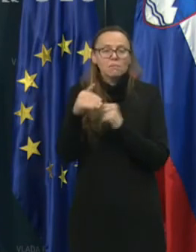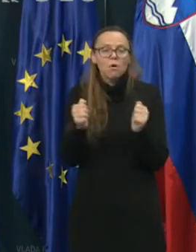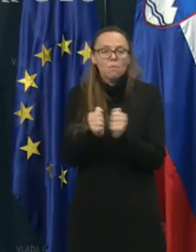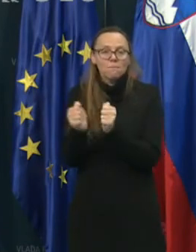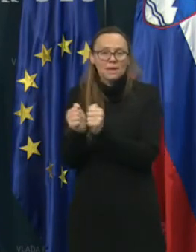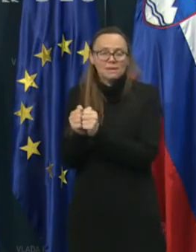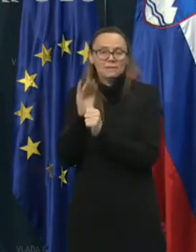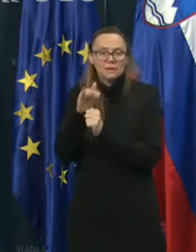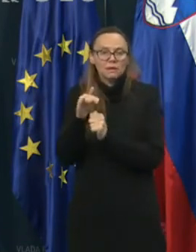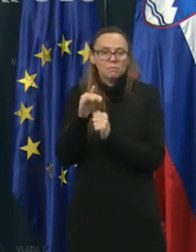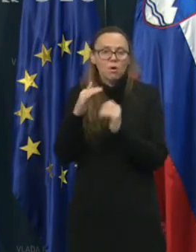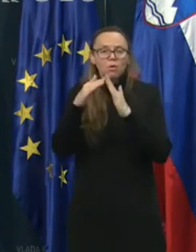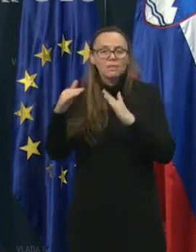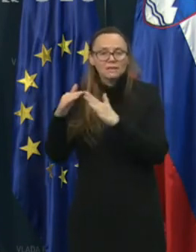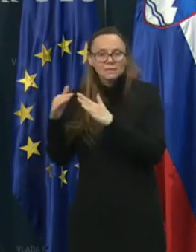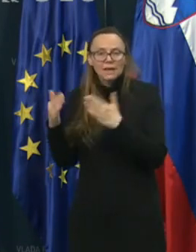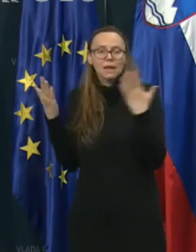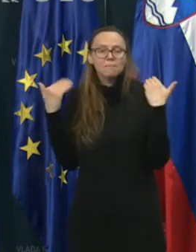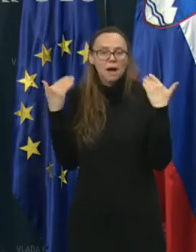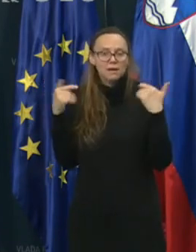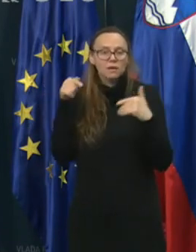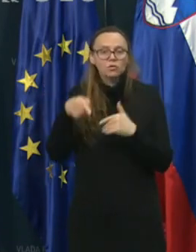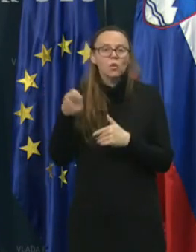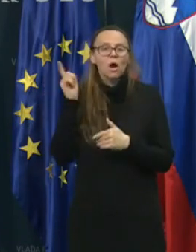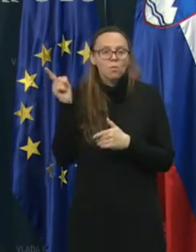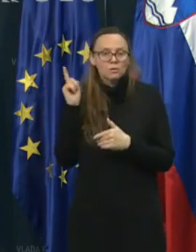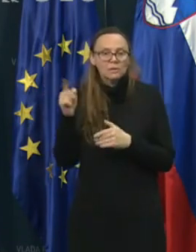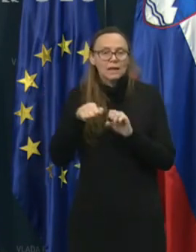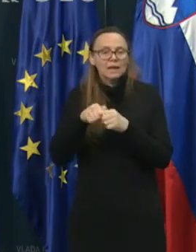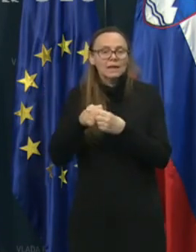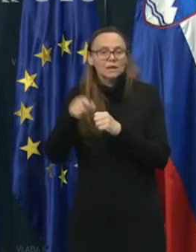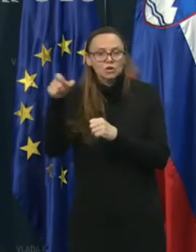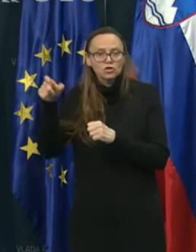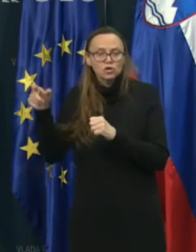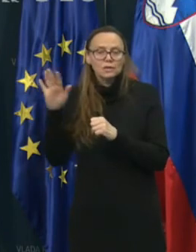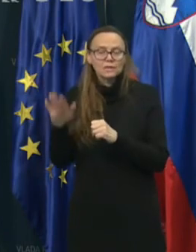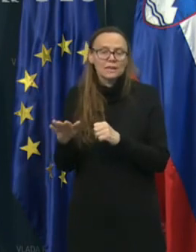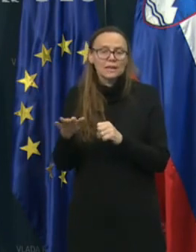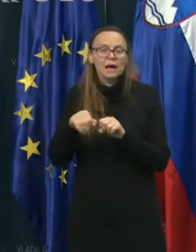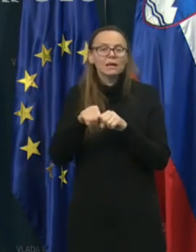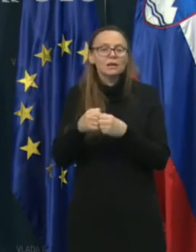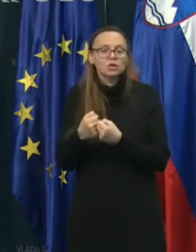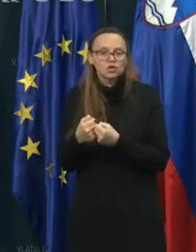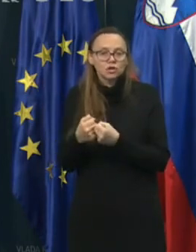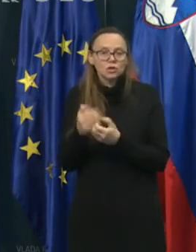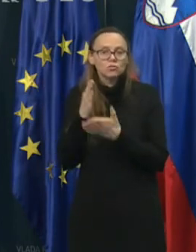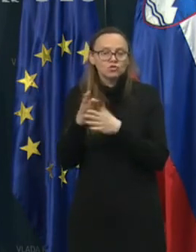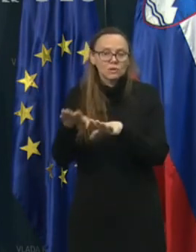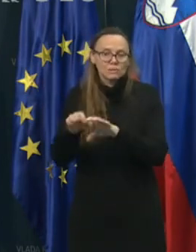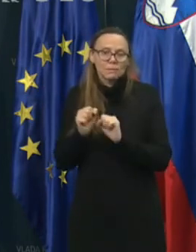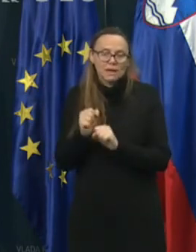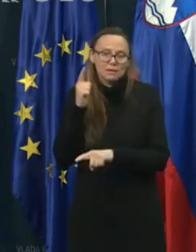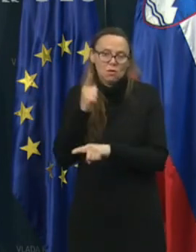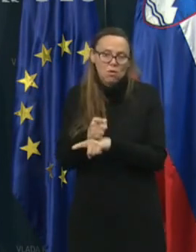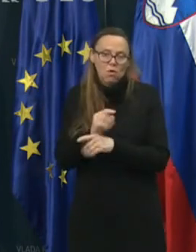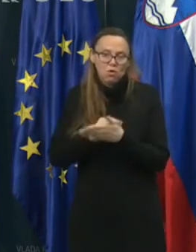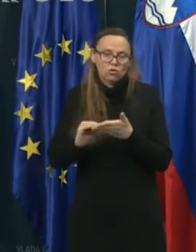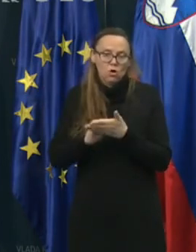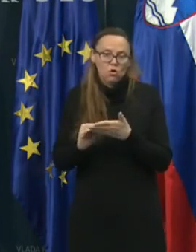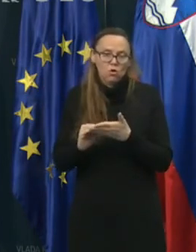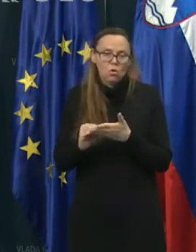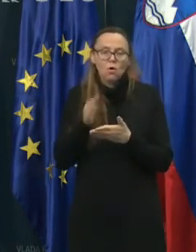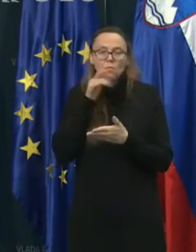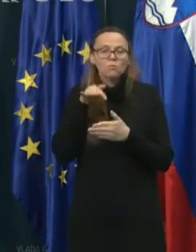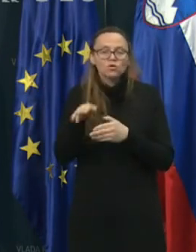mestih, po naseljih, po parkih in tukaj opozarjali kršilce na kršitev že sprejetih odlokov. Bom